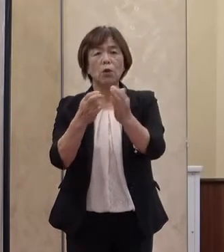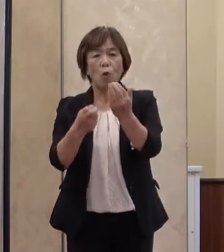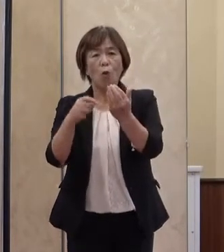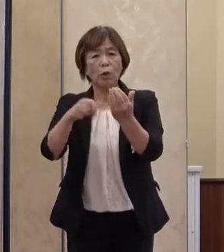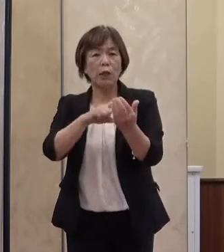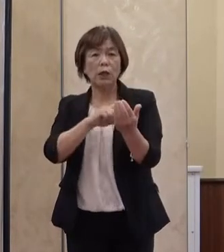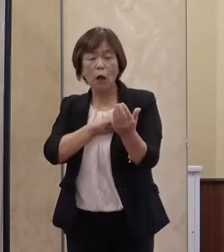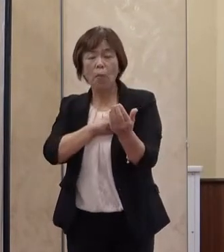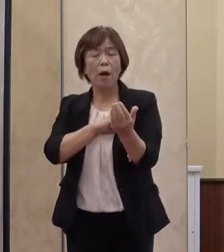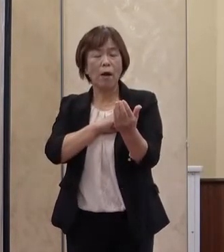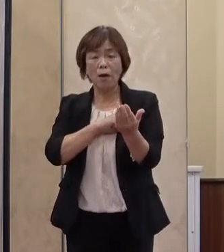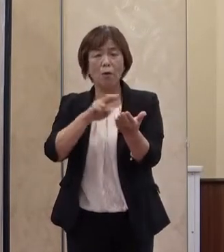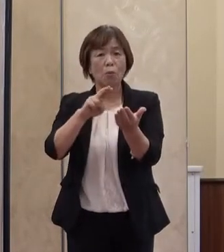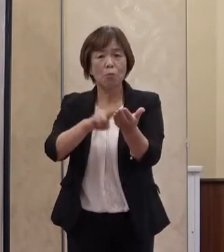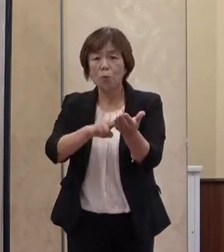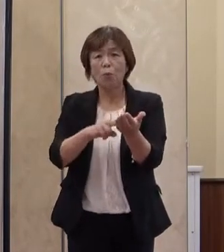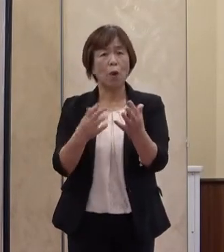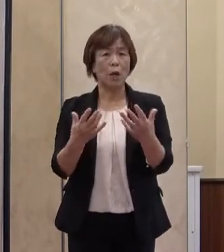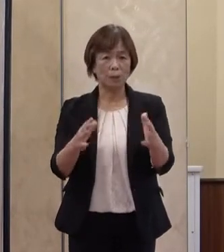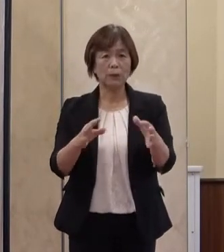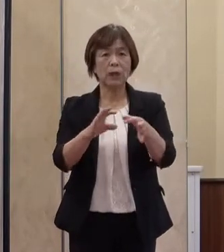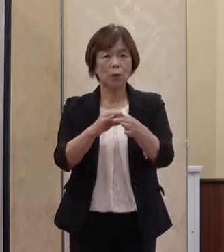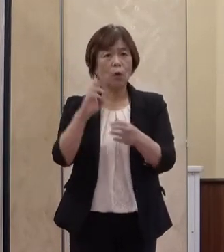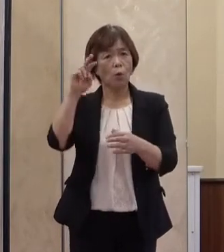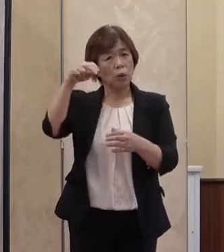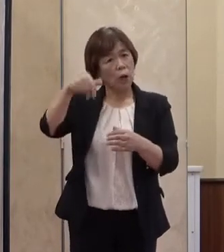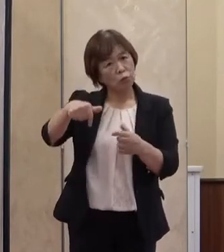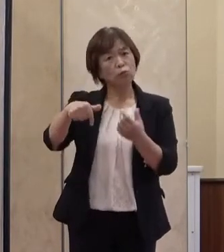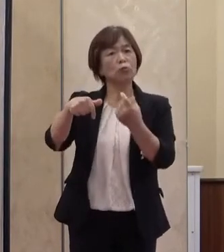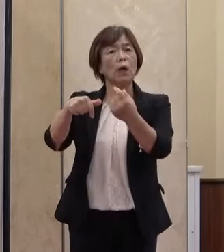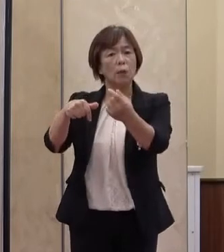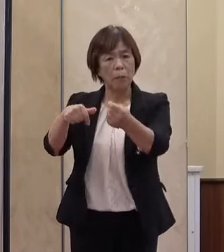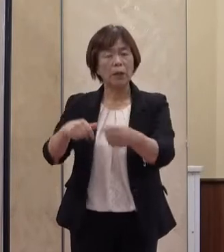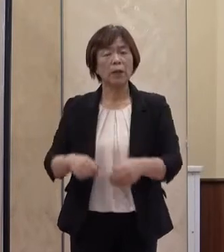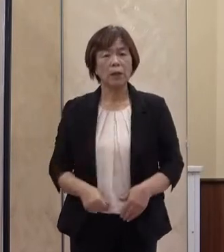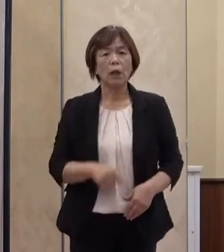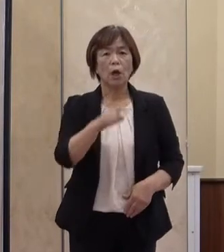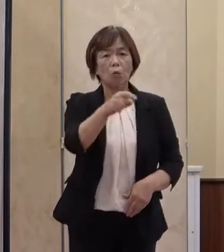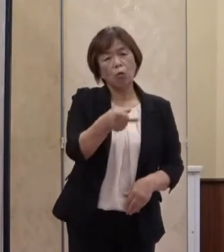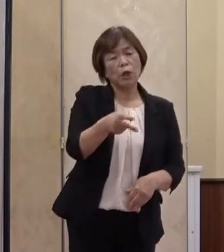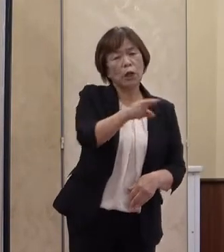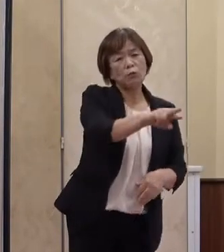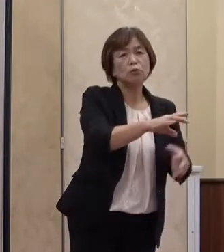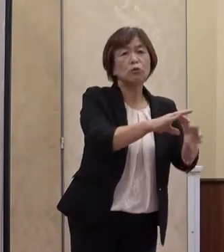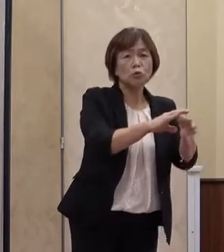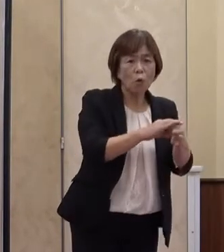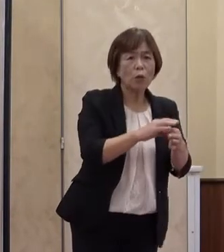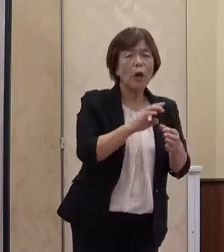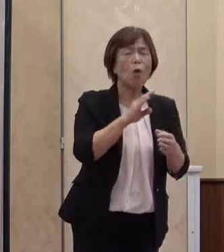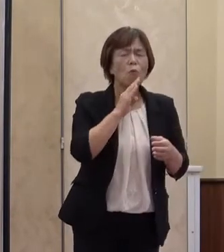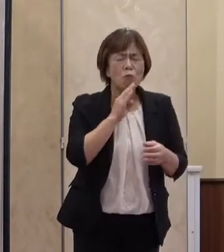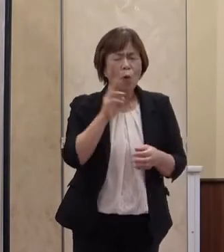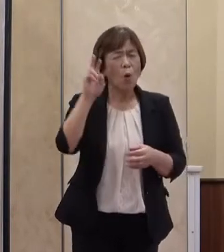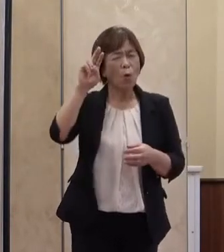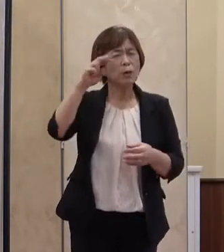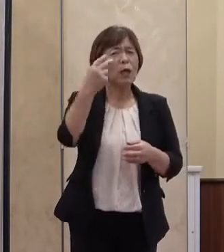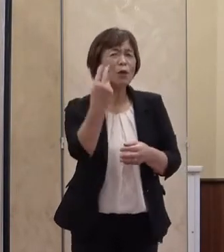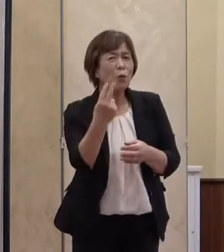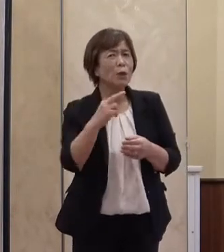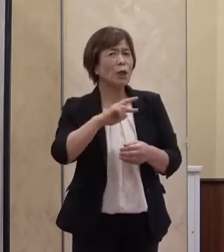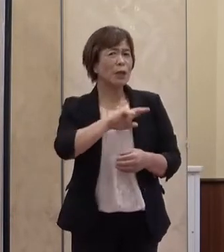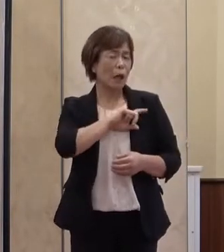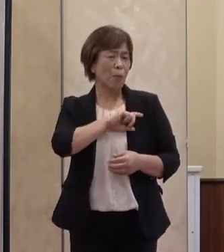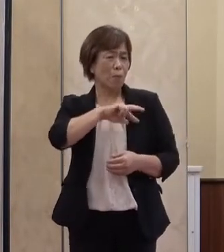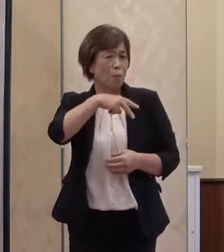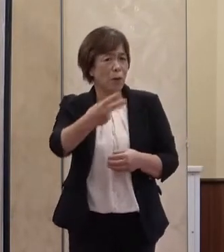府のままということになると思います。で、僕自身はやっぱり特区制度にこれは移行するんだから、大阪都に名称を変更すべきだと